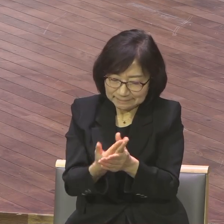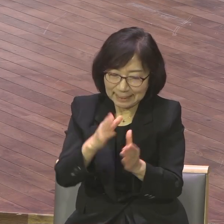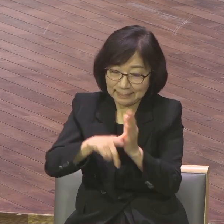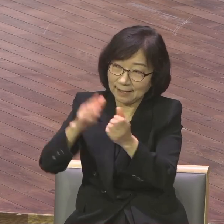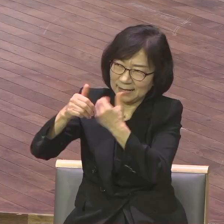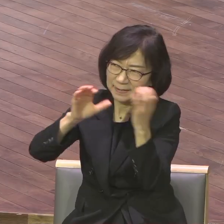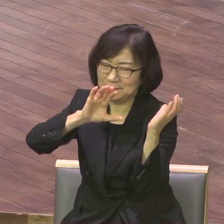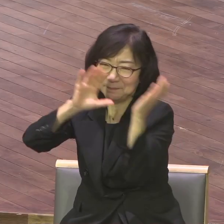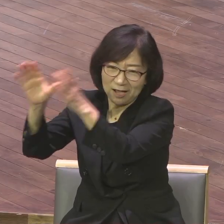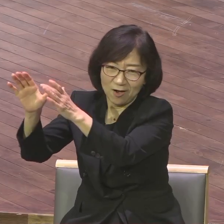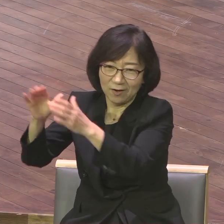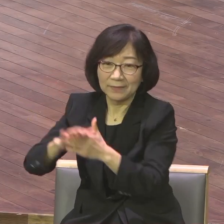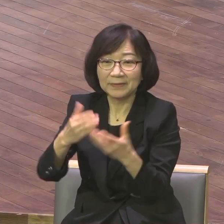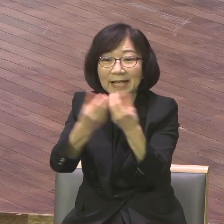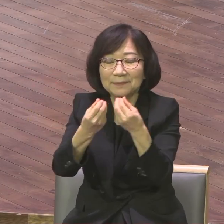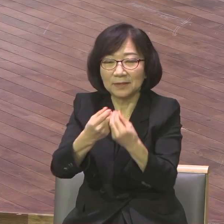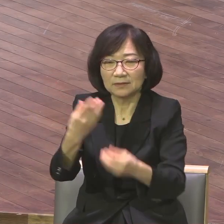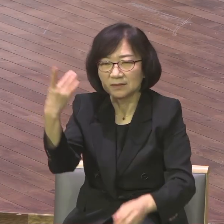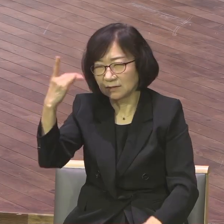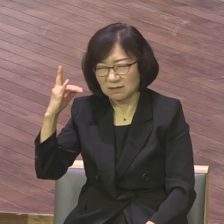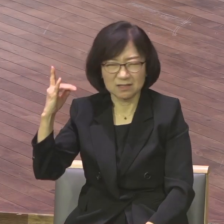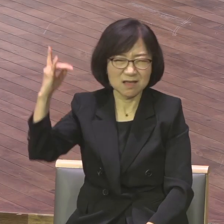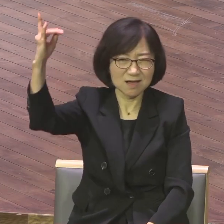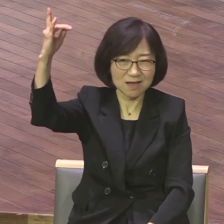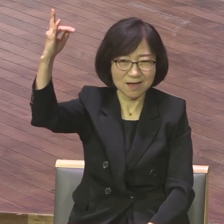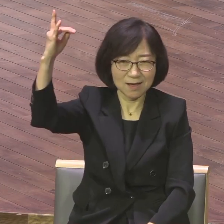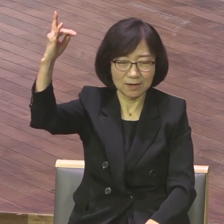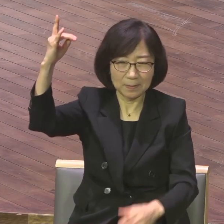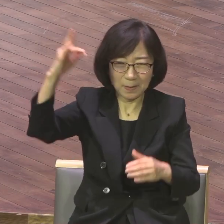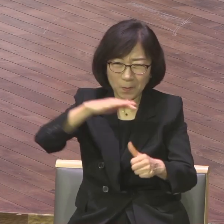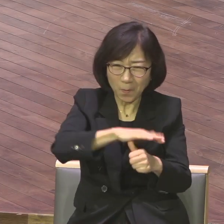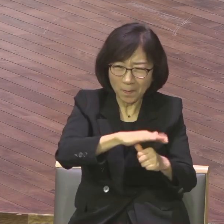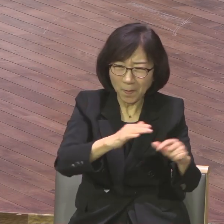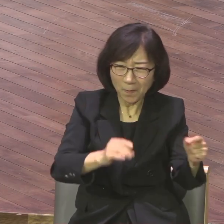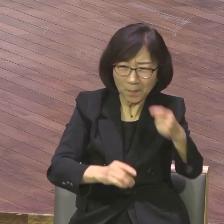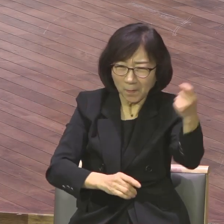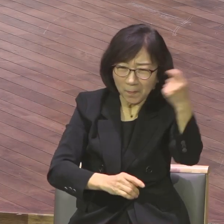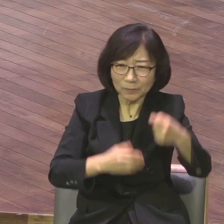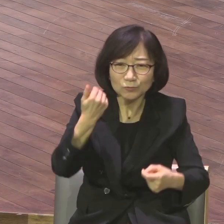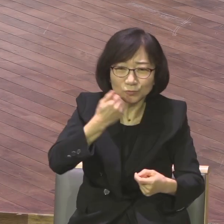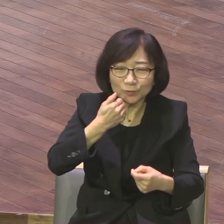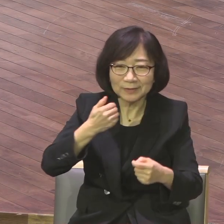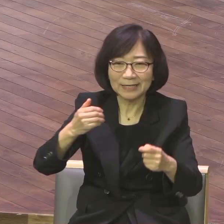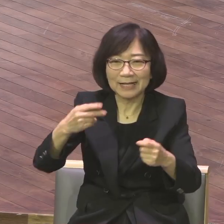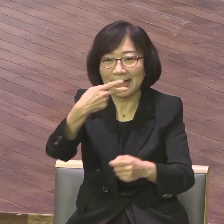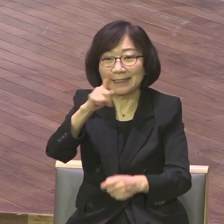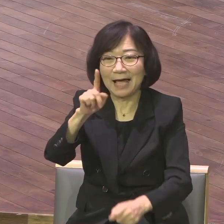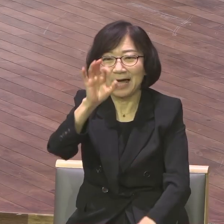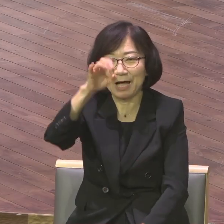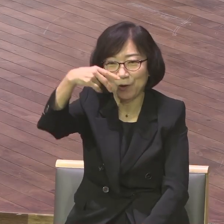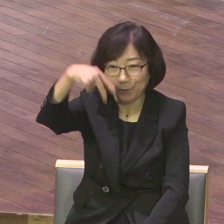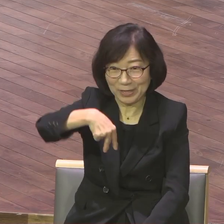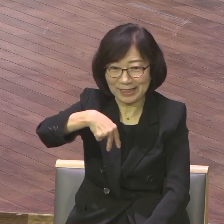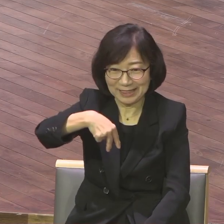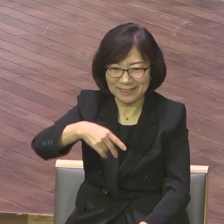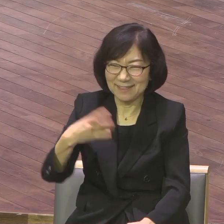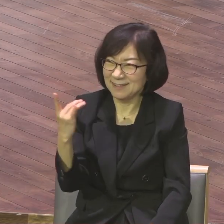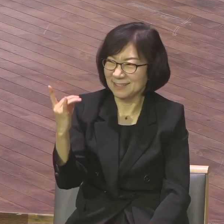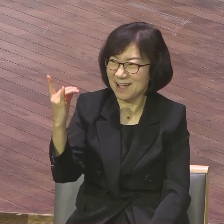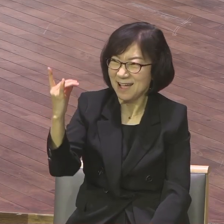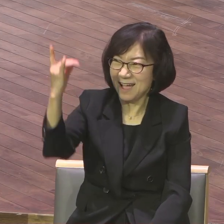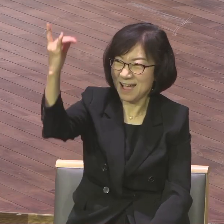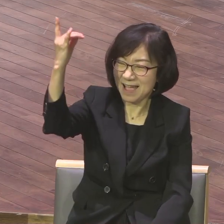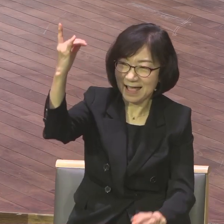이 앞에서도 다윗은 하나님의 스케일로 대진표를 바꿔버려. 너는 칼과 창과